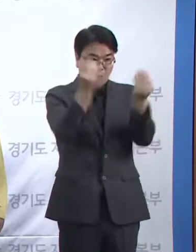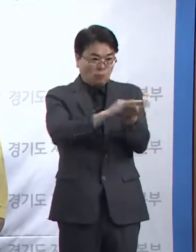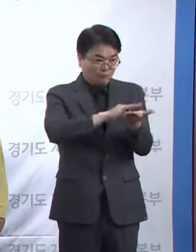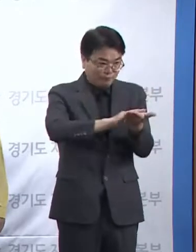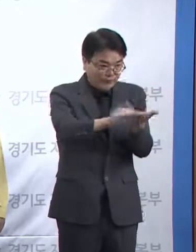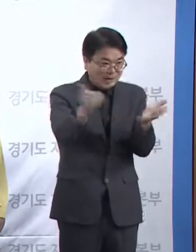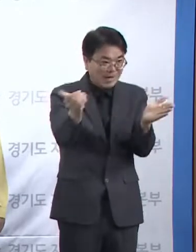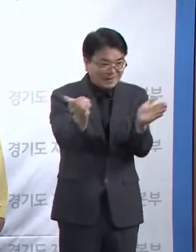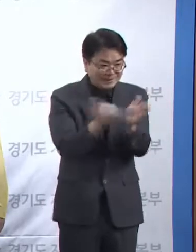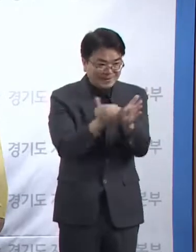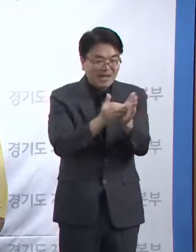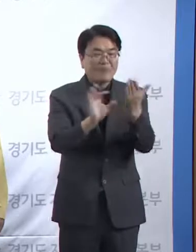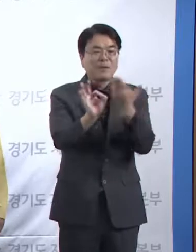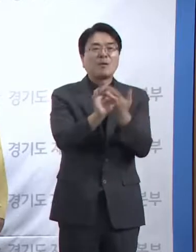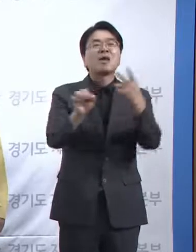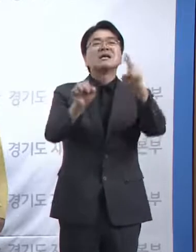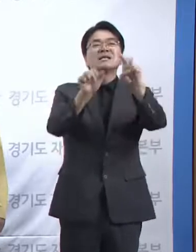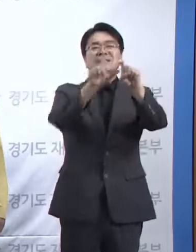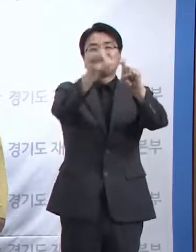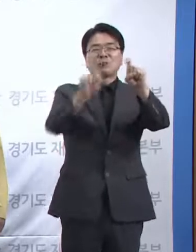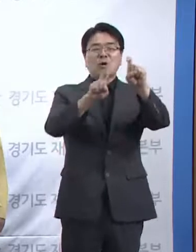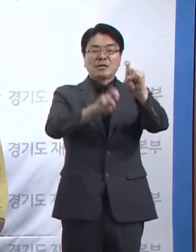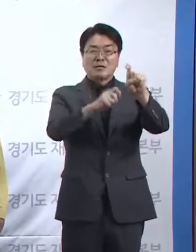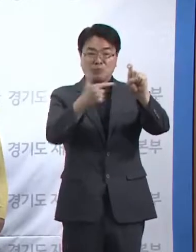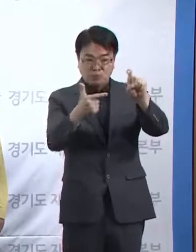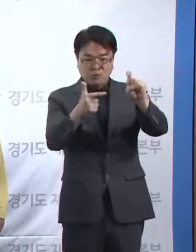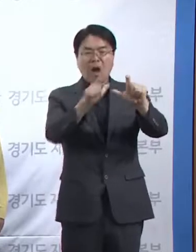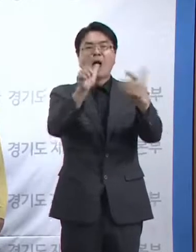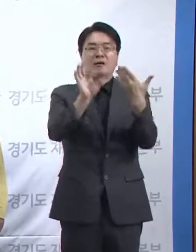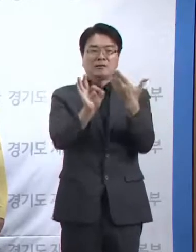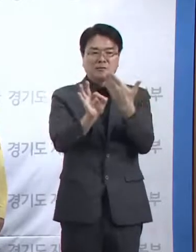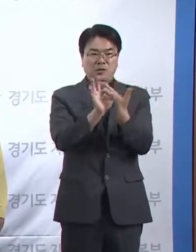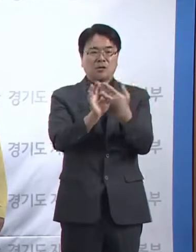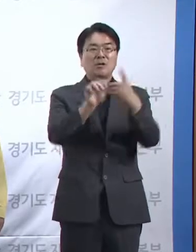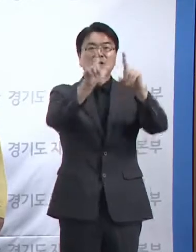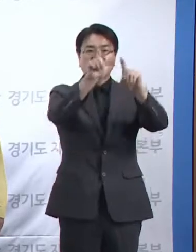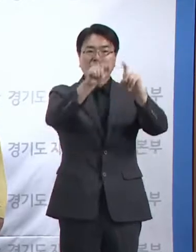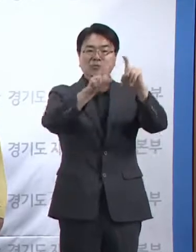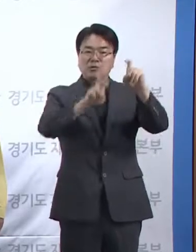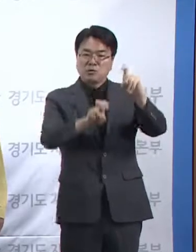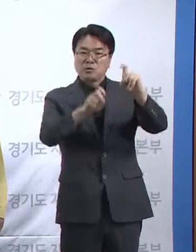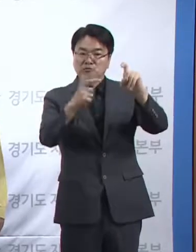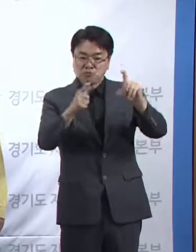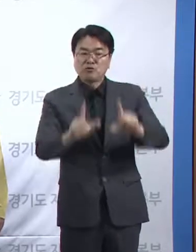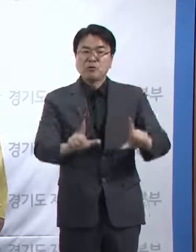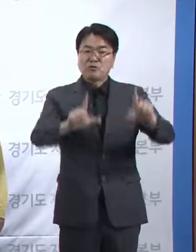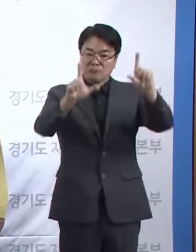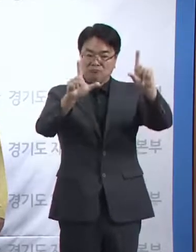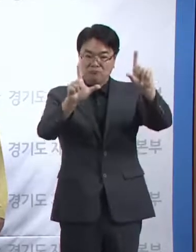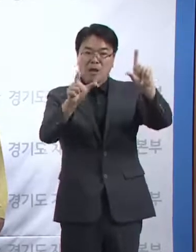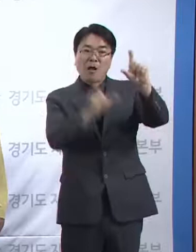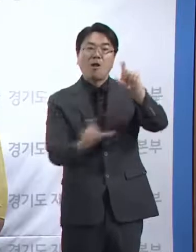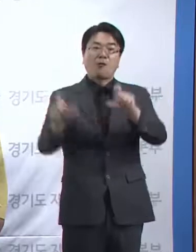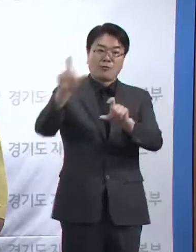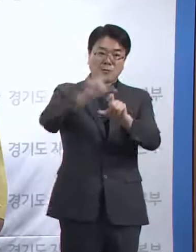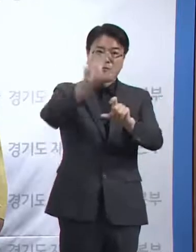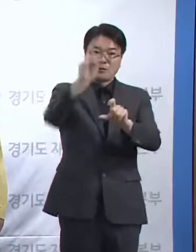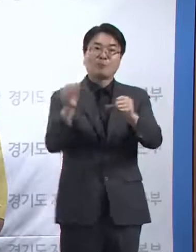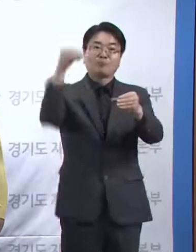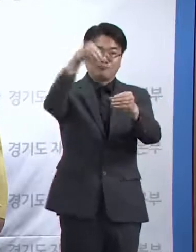후에 10월 26일 또는 11월 26일에 지급됩니다.